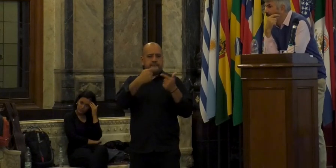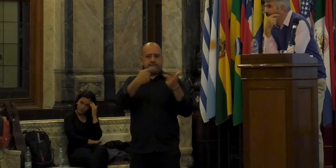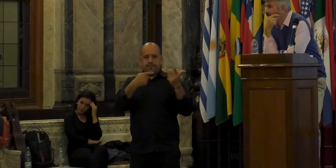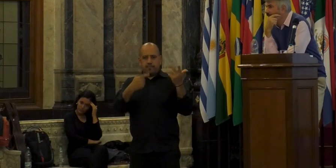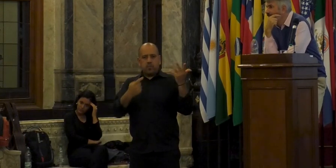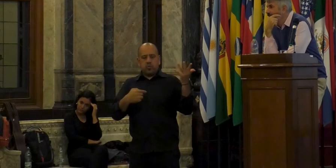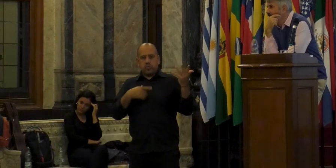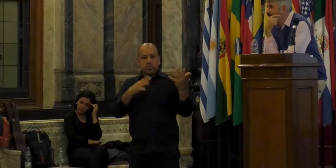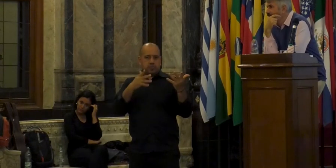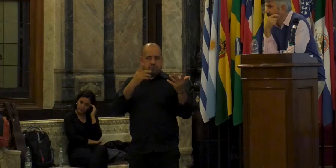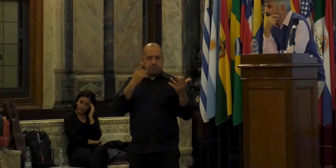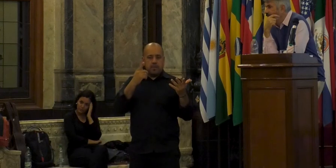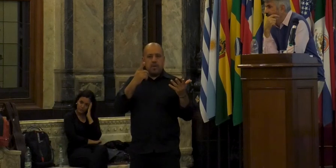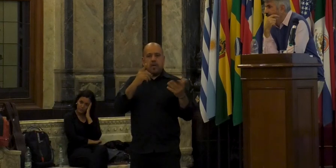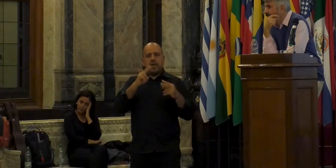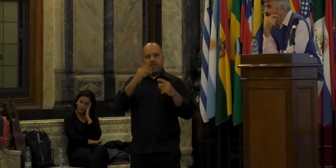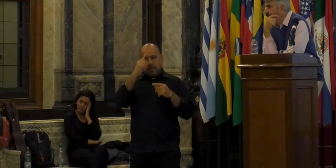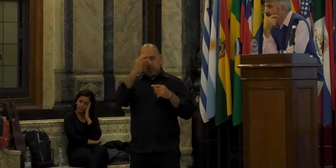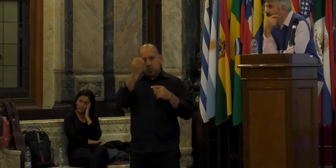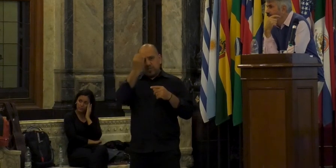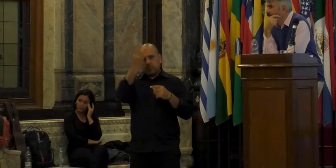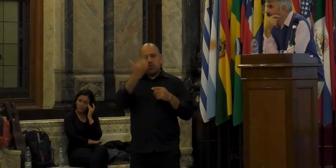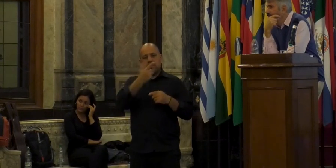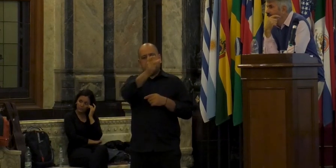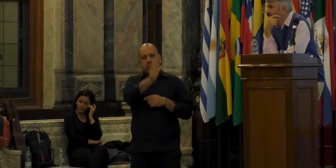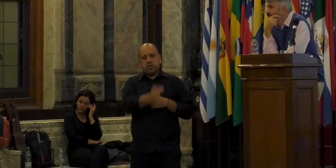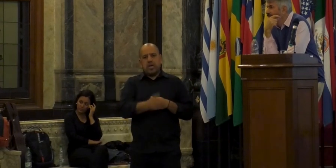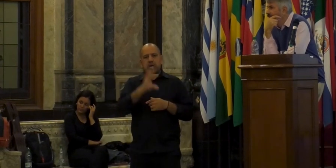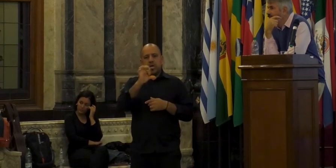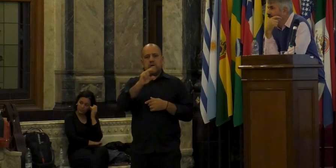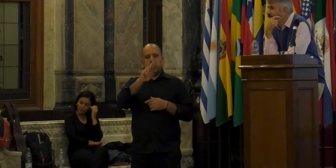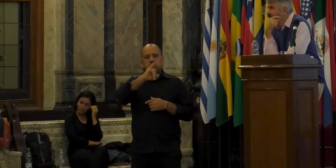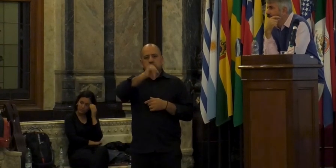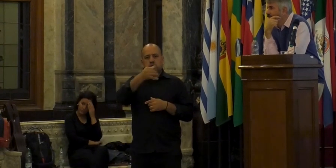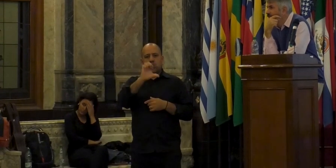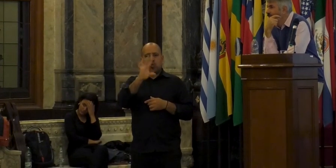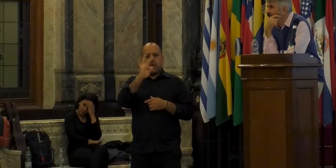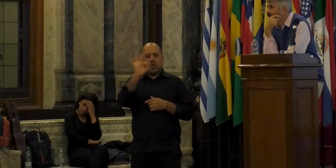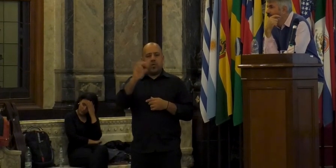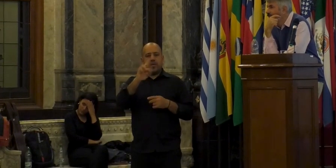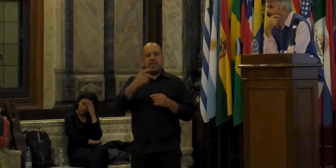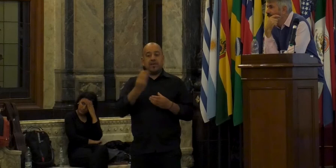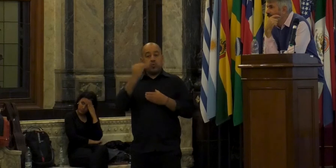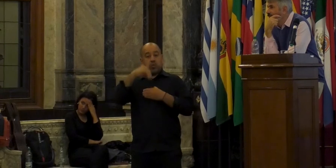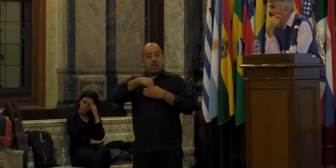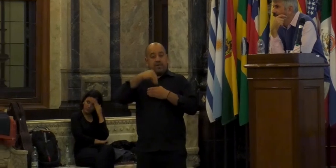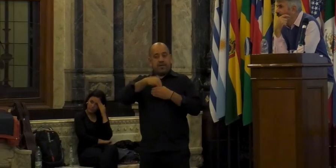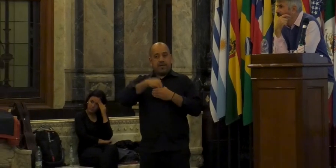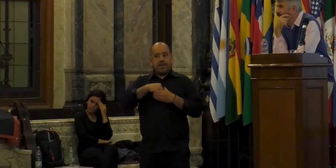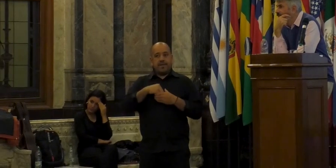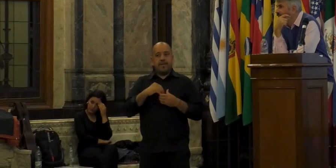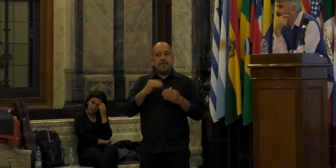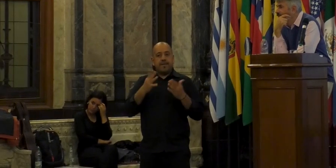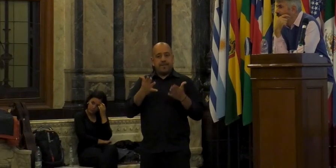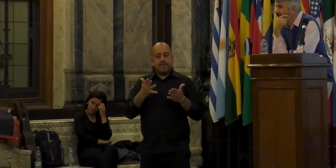presentación, el concepto de sujeto que usted propone, de subjetividad a la vez,